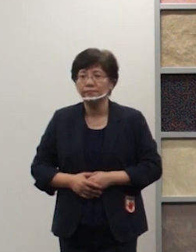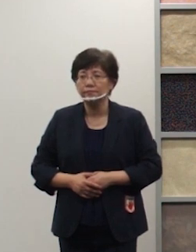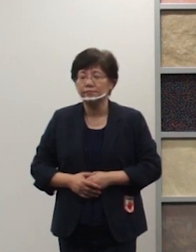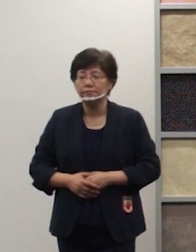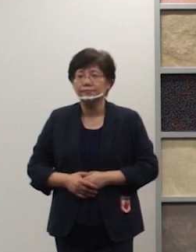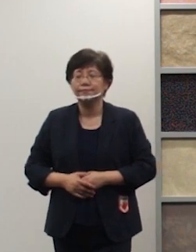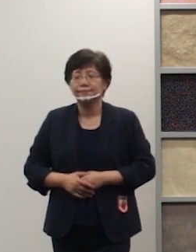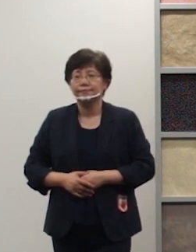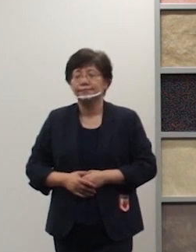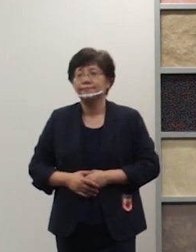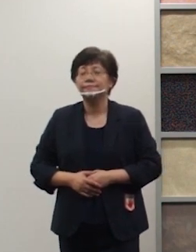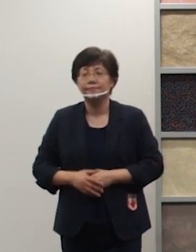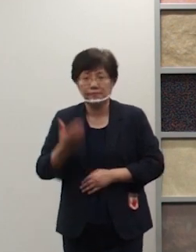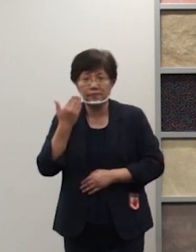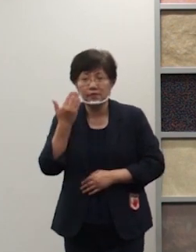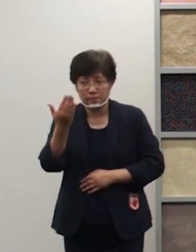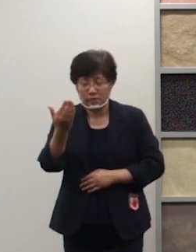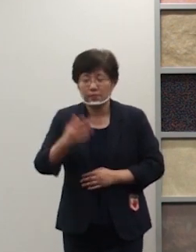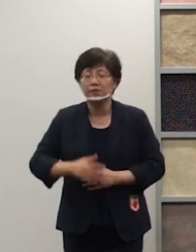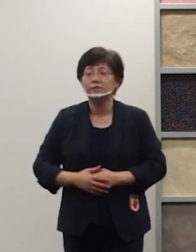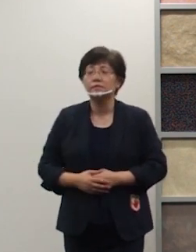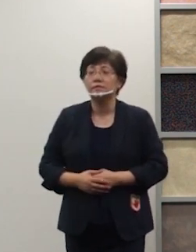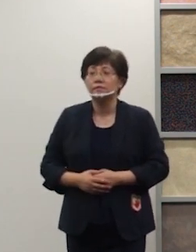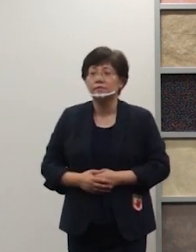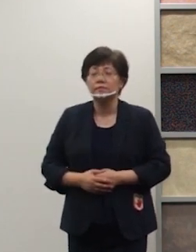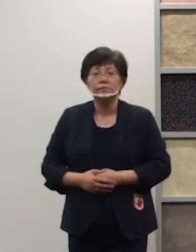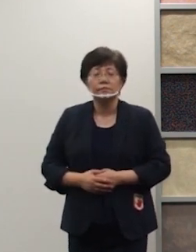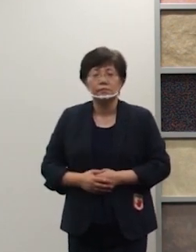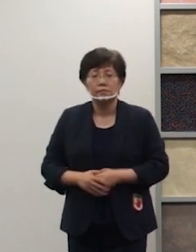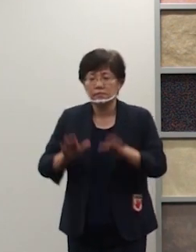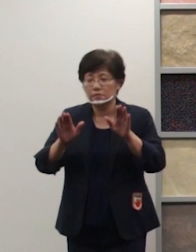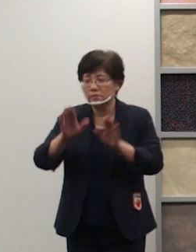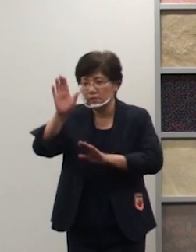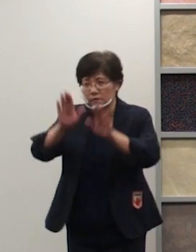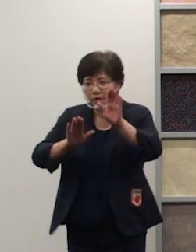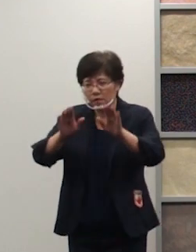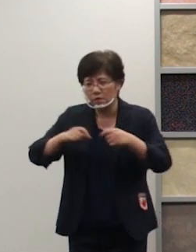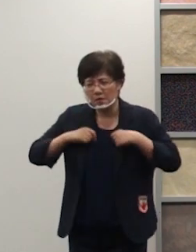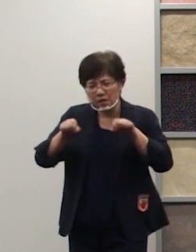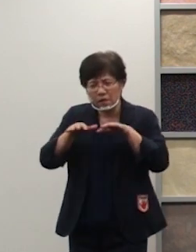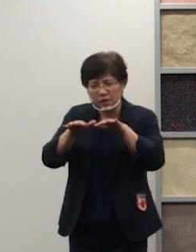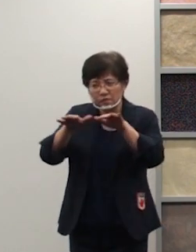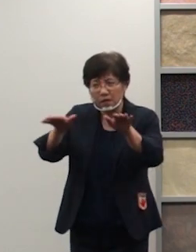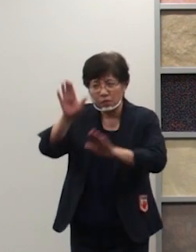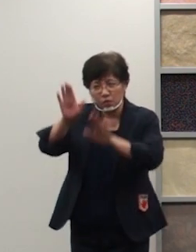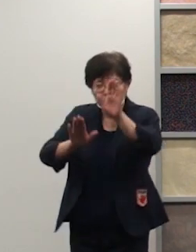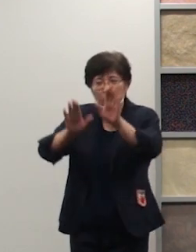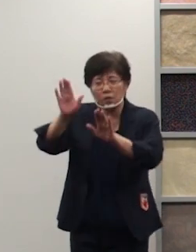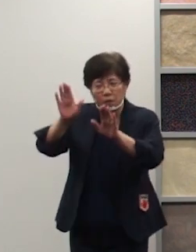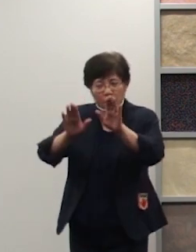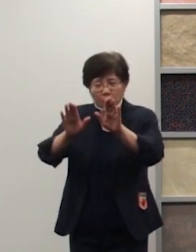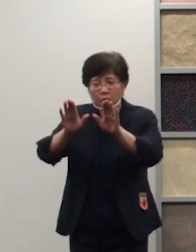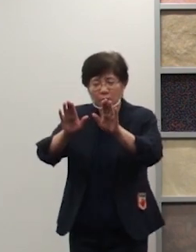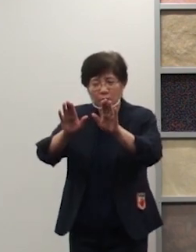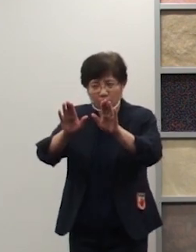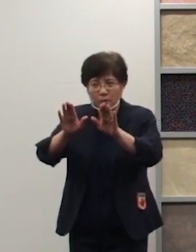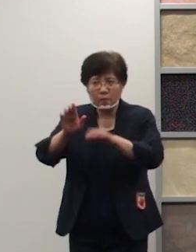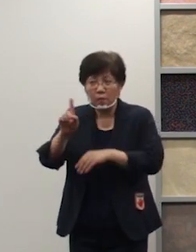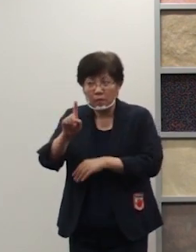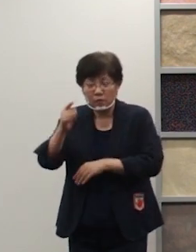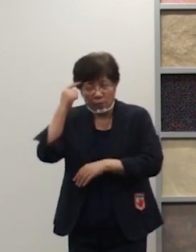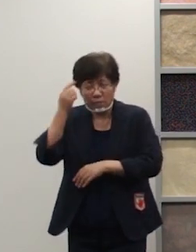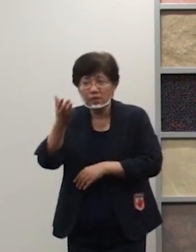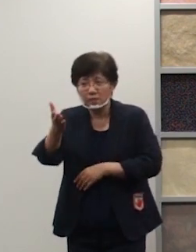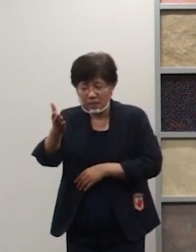読売さん。 読売新聞の渡辺です。 はい、 現状の感染状況の知事の受け止めをちょっとお聞きしたいんですけども、週単